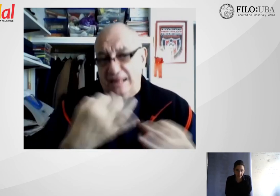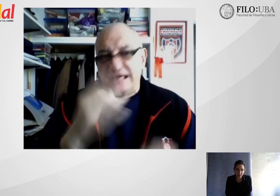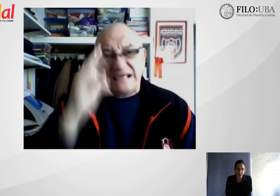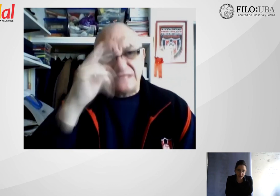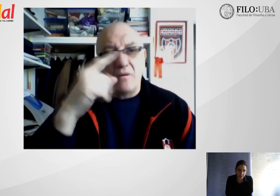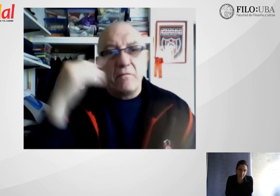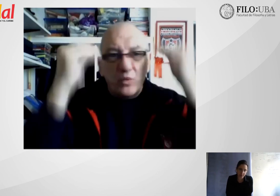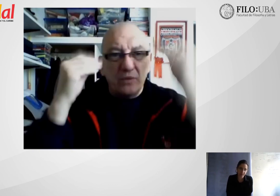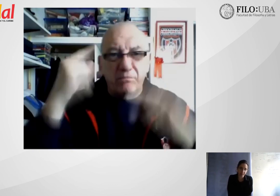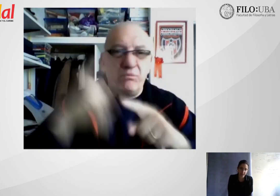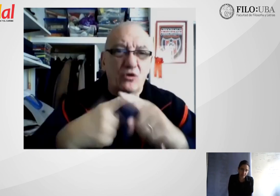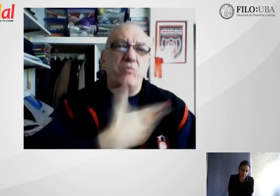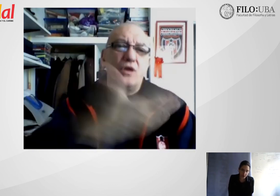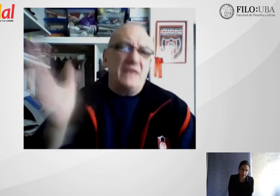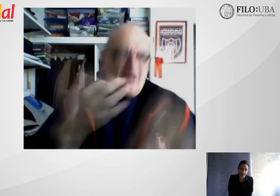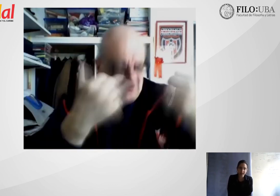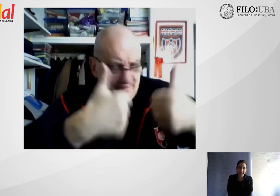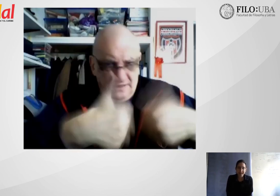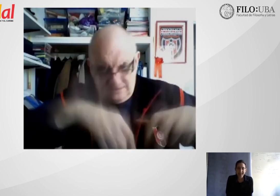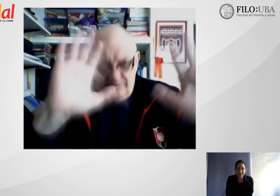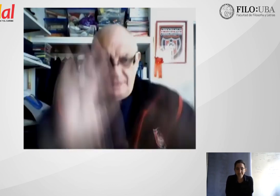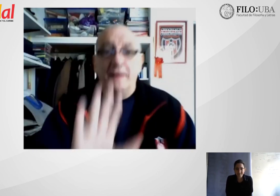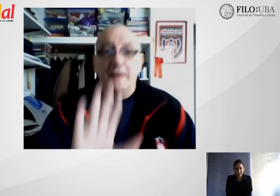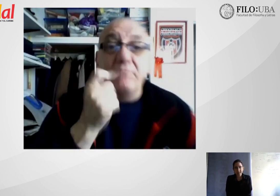a ese pedido que le hicimos específicamente a ese gobierno.